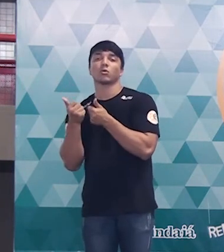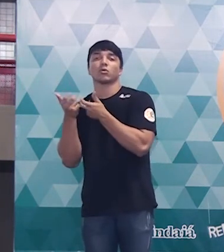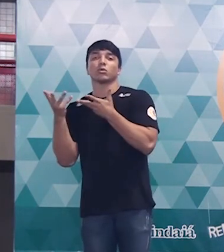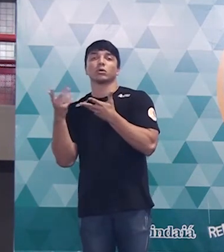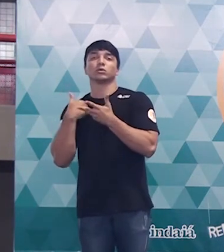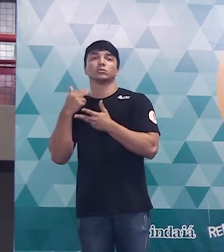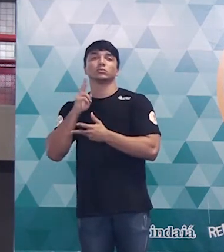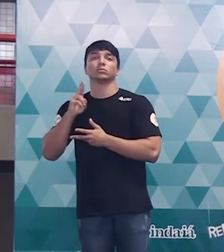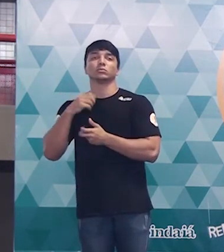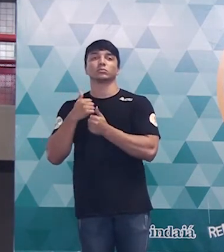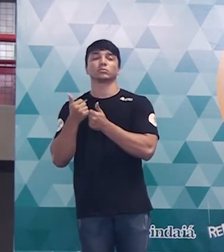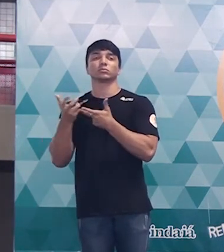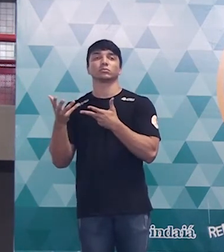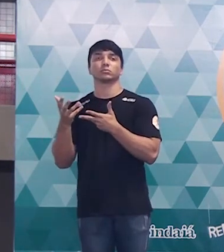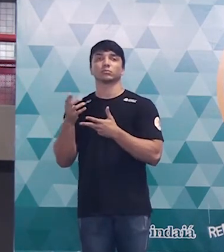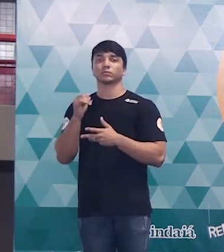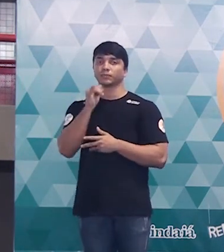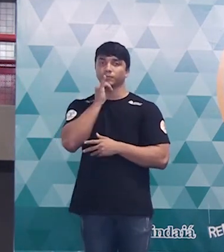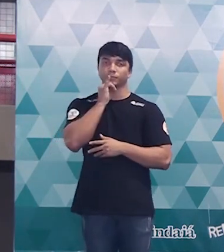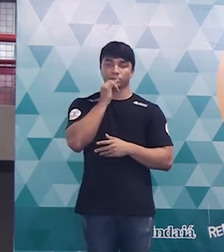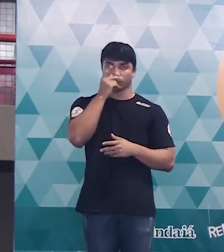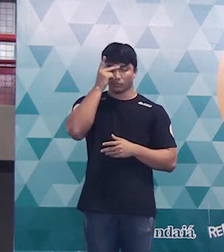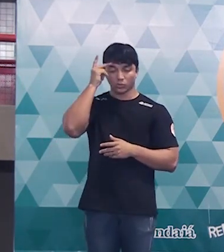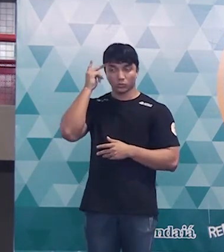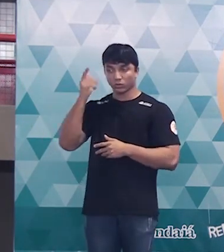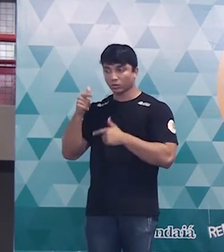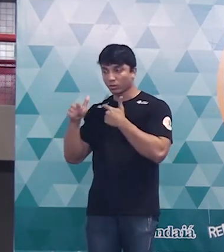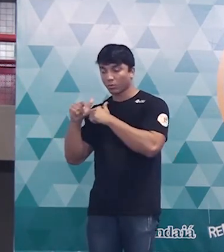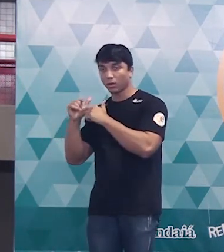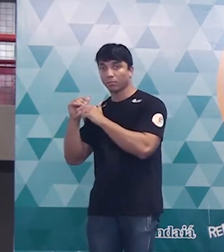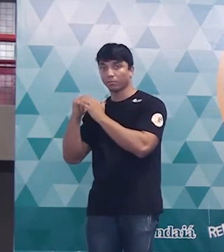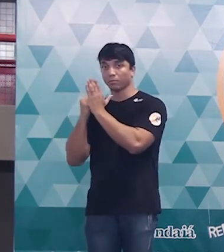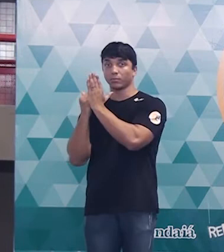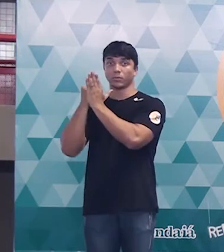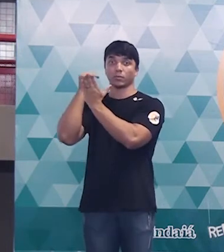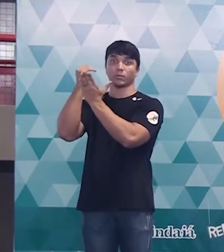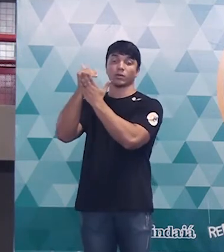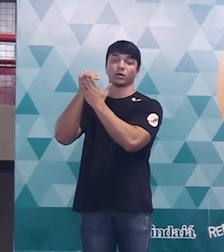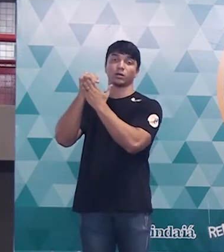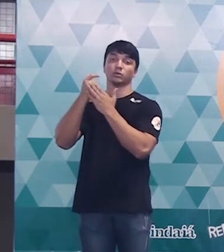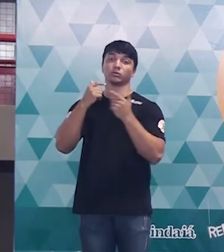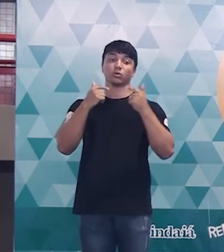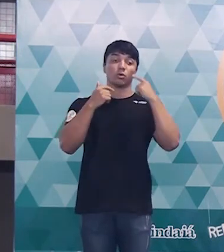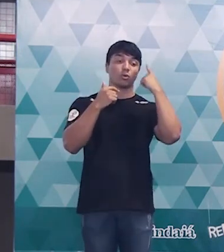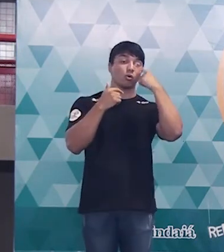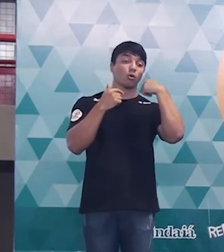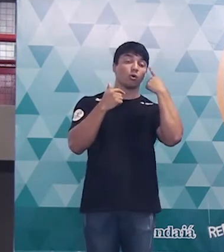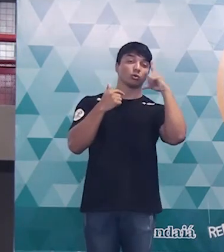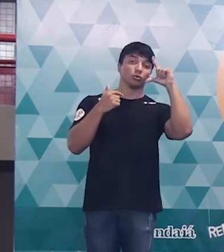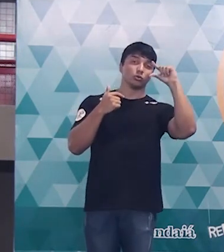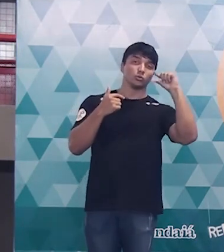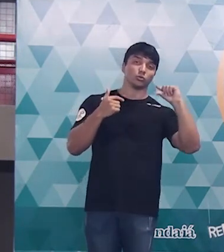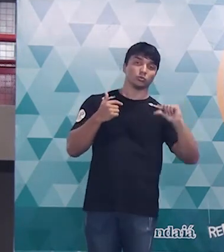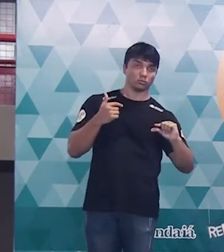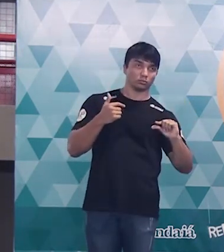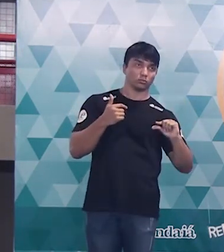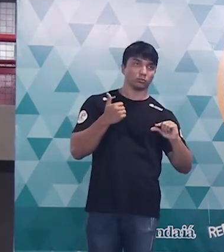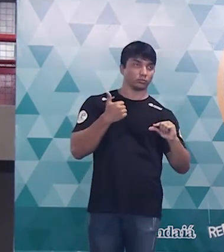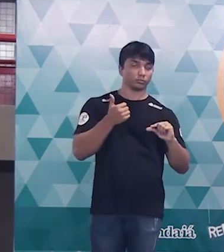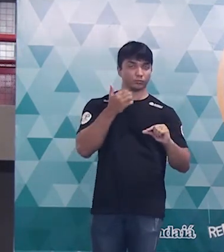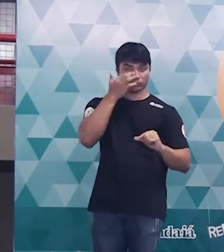trabalho? Se eu vou ter mais gente trabalhando, eu vou gastar mais tempo ou menos